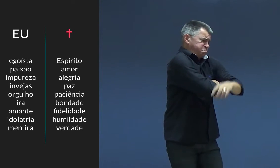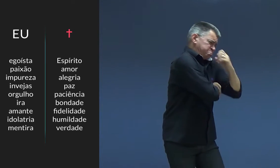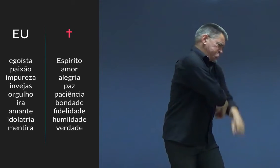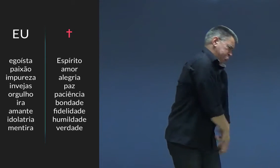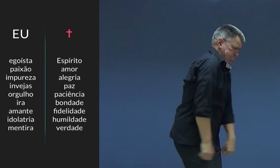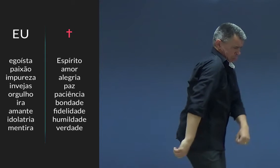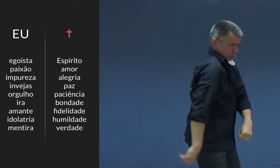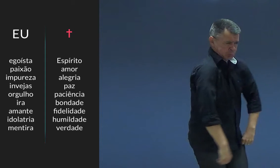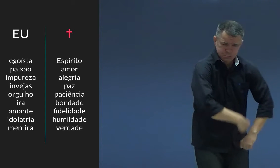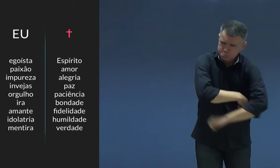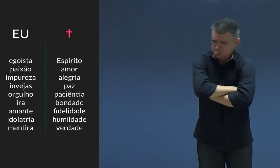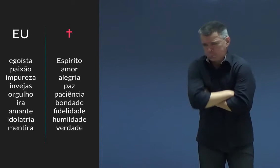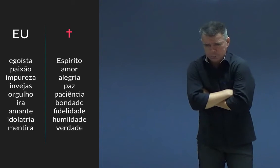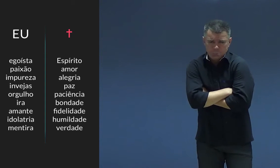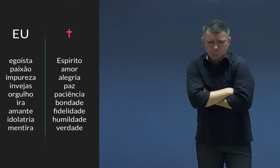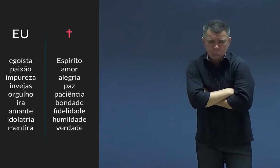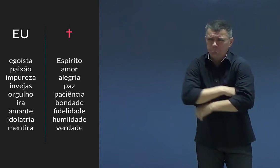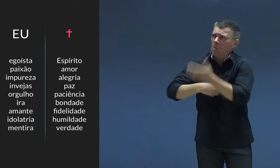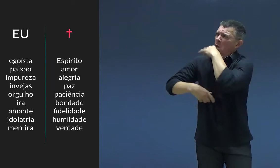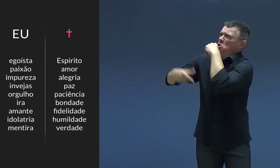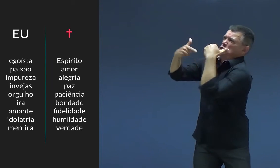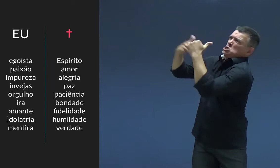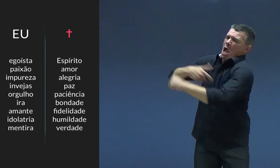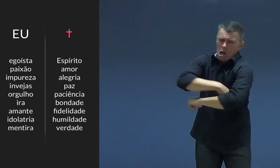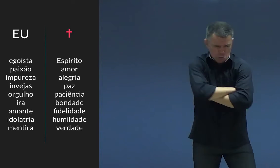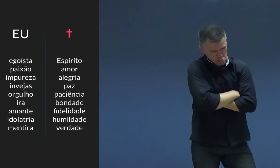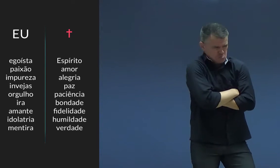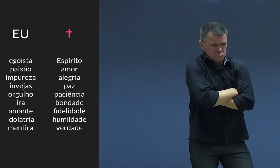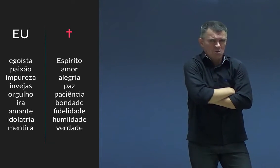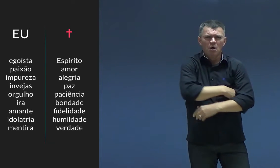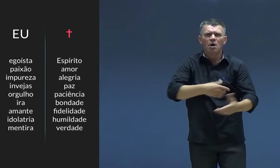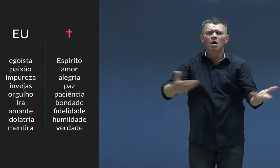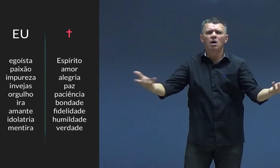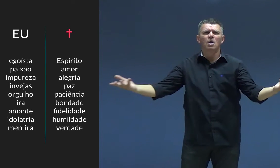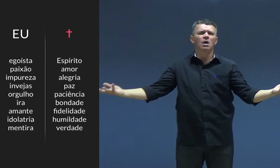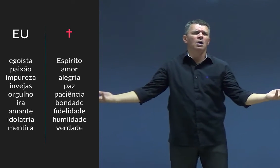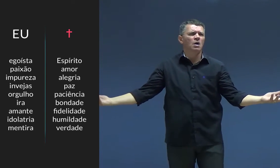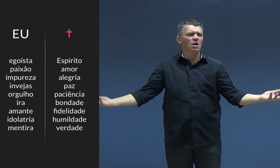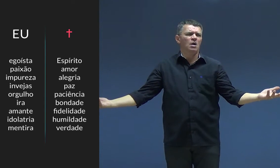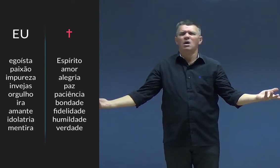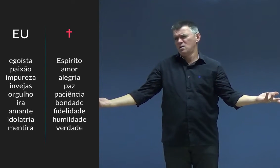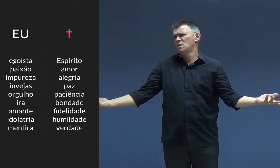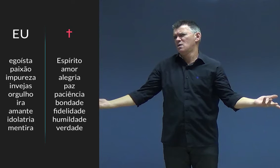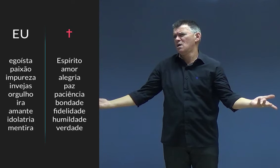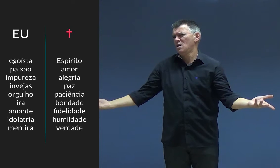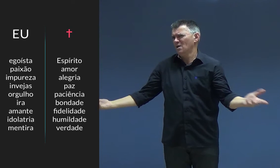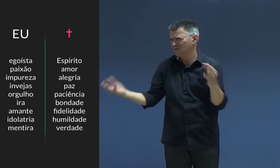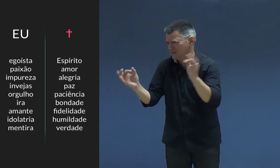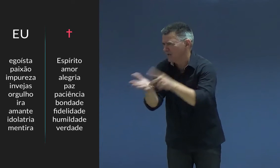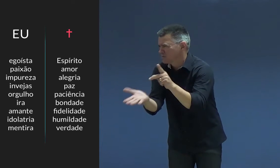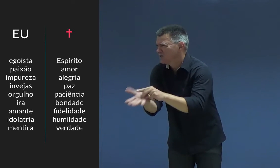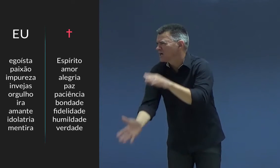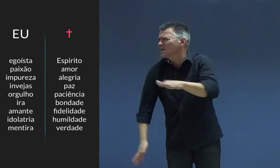que coisa. E fica assim, quieto. Meu pai é um chato. Não é verdade? Criança é assim, né?